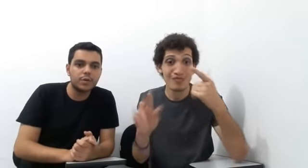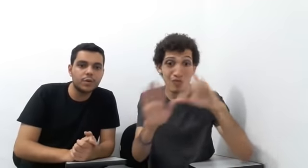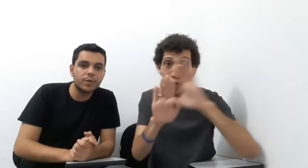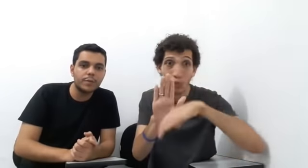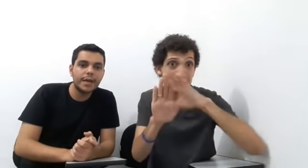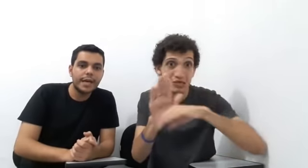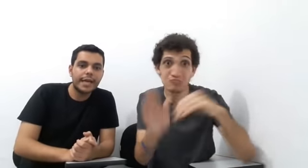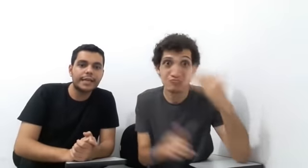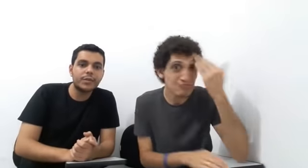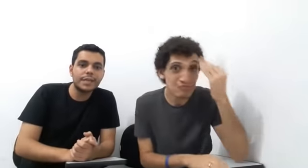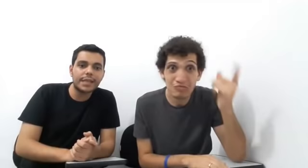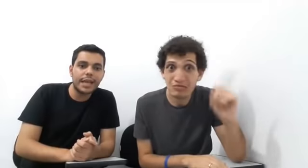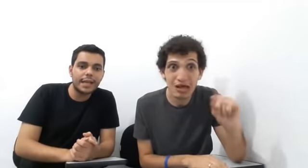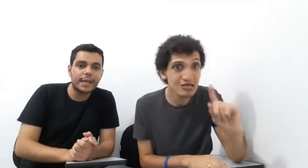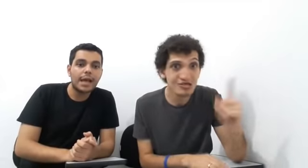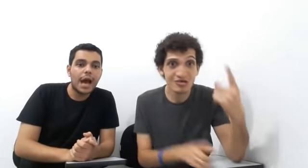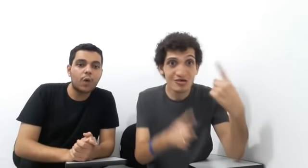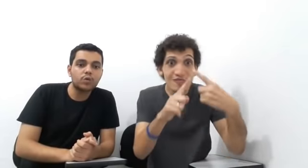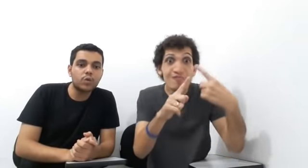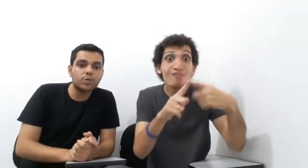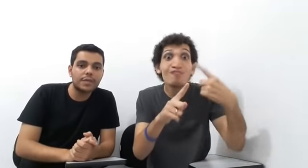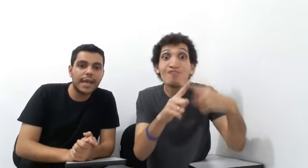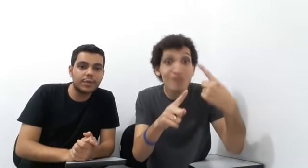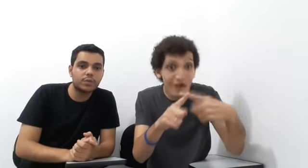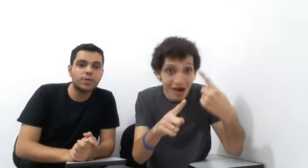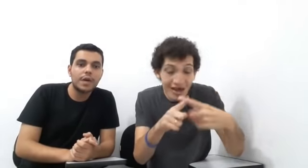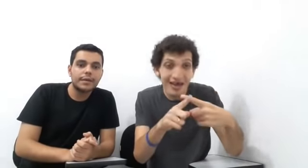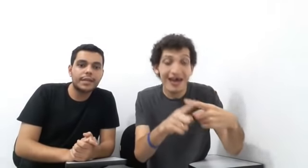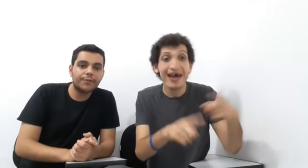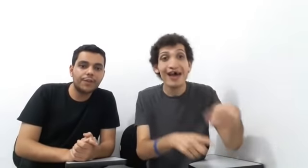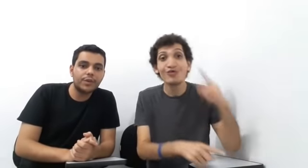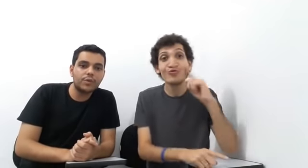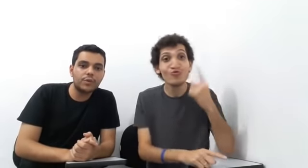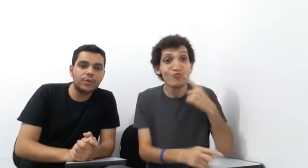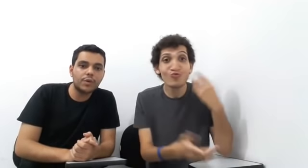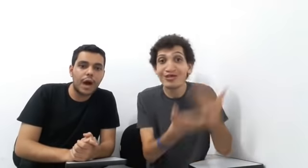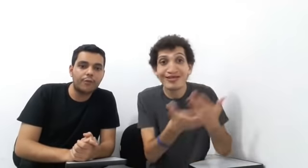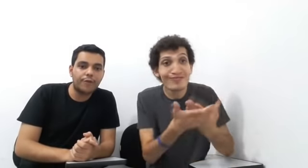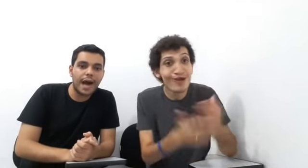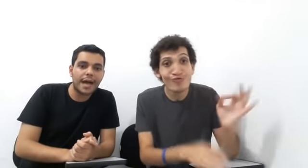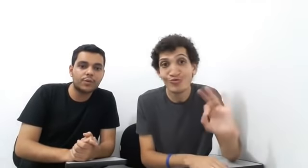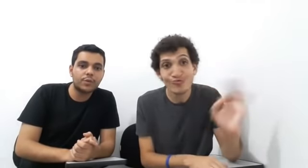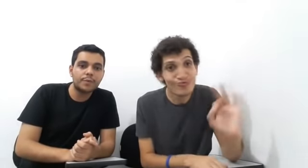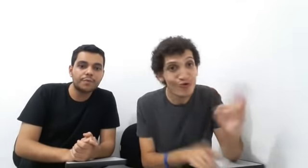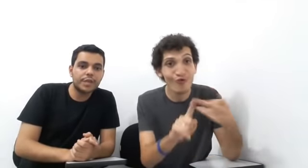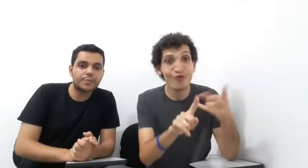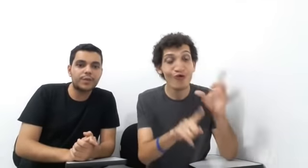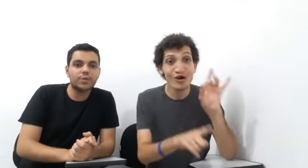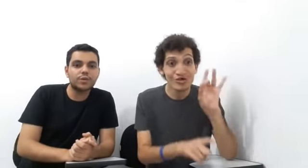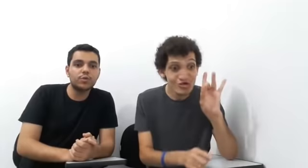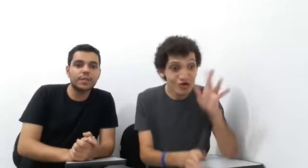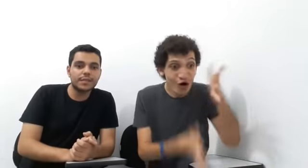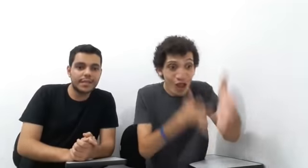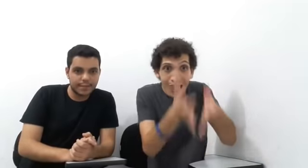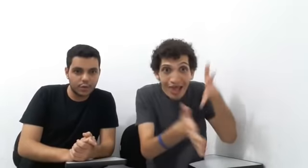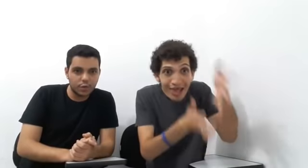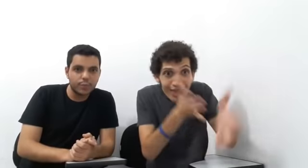grupo em que não entendem alguns conceitos devido ao fato das pessoas surdas desse grupo não